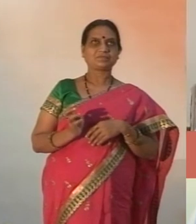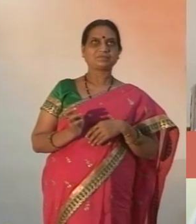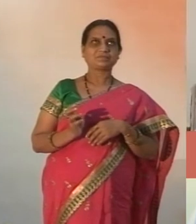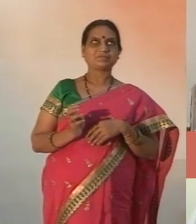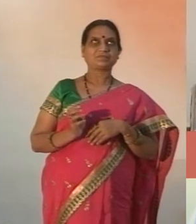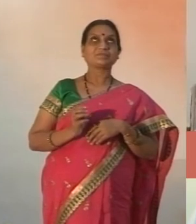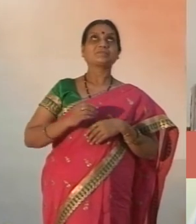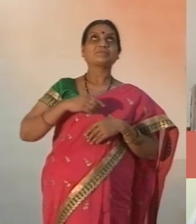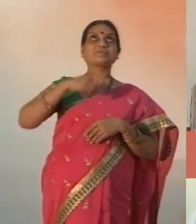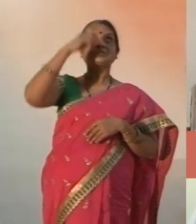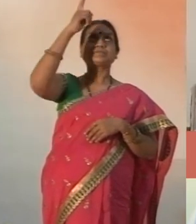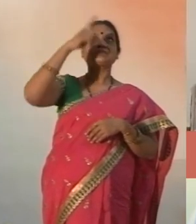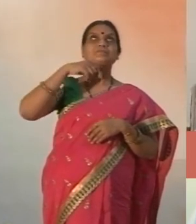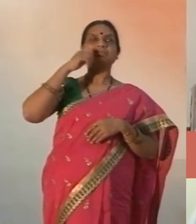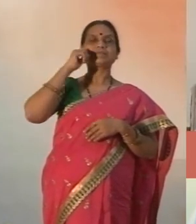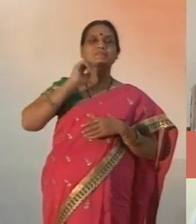परमात्मा पिता से